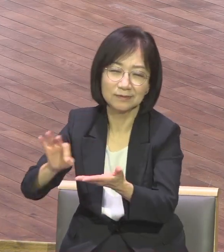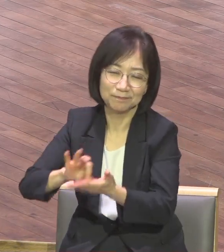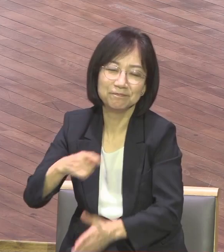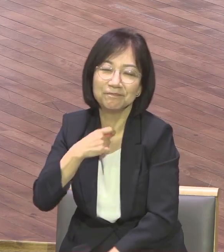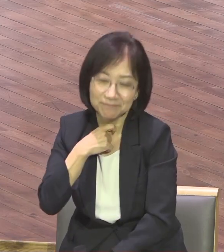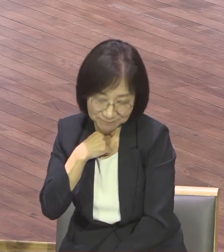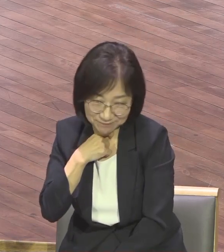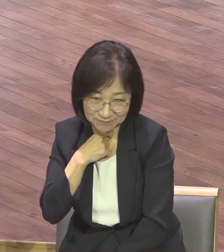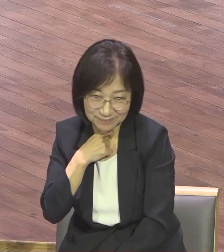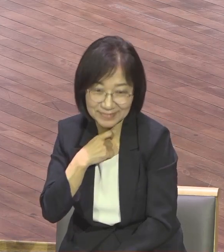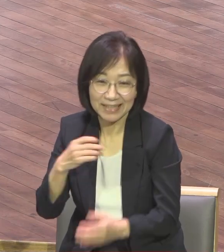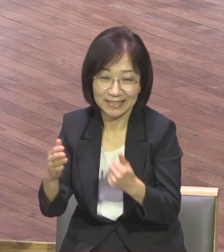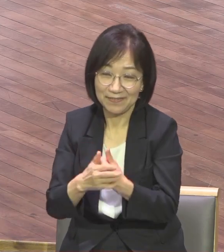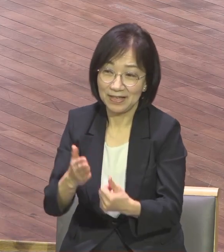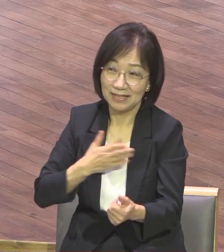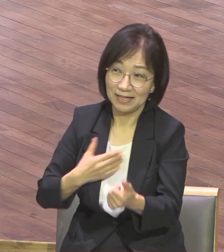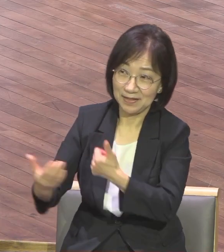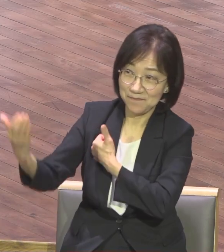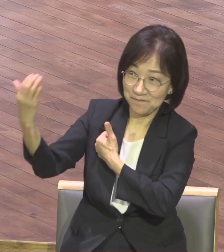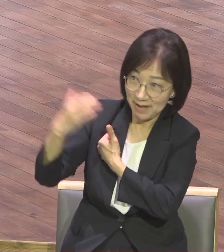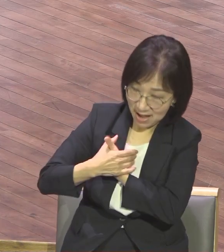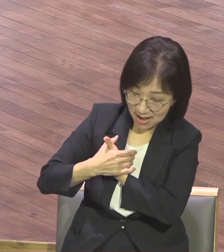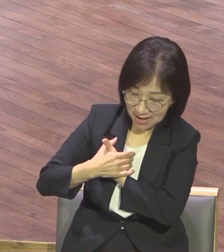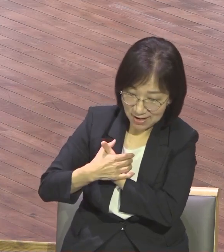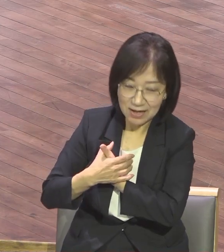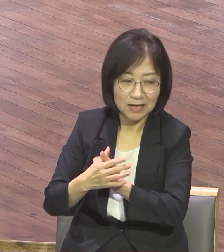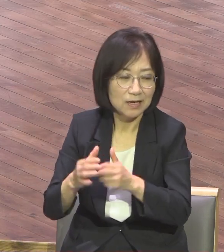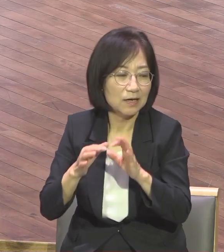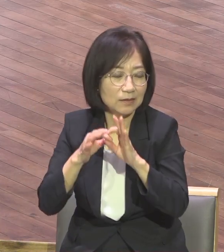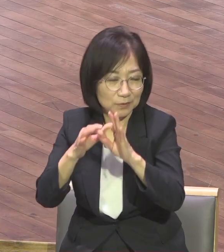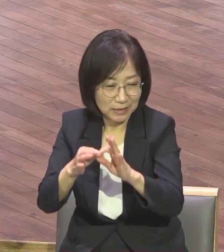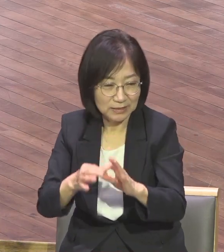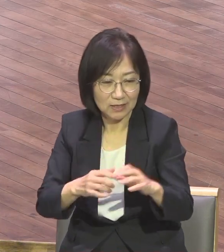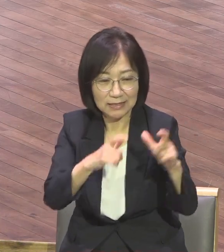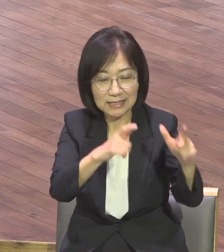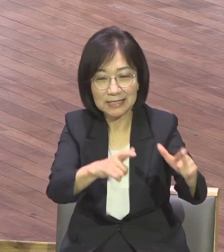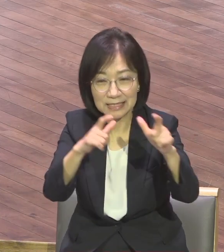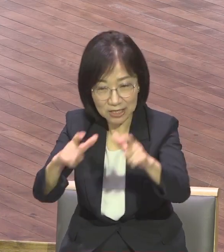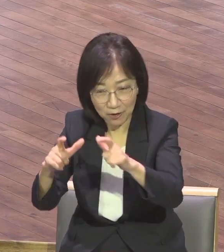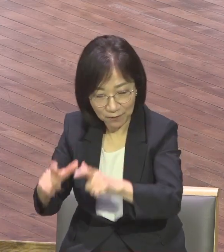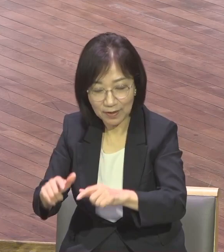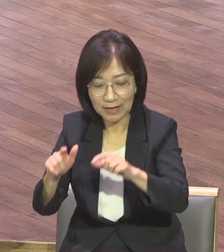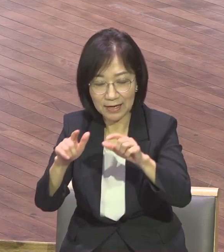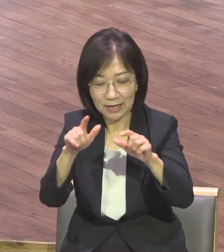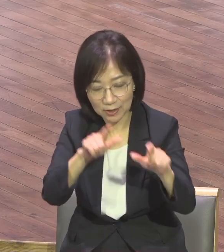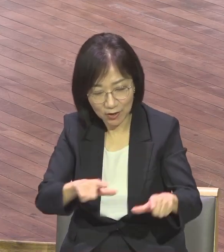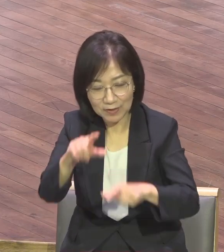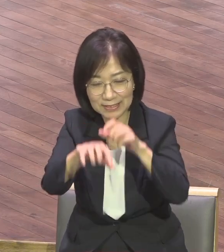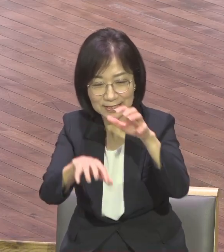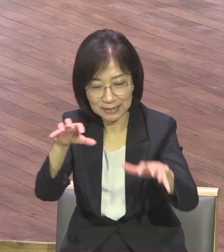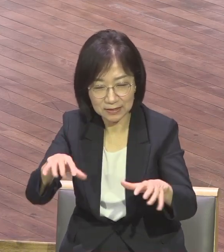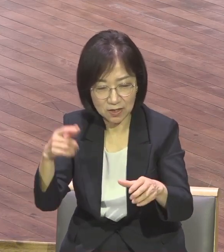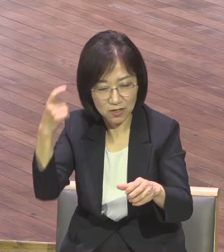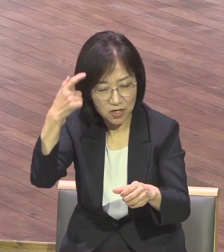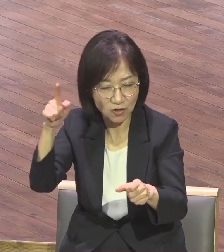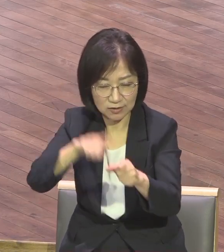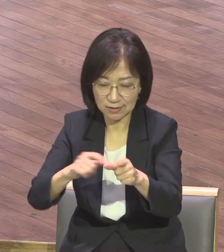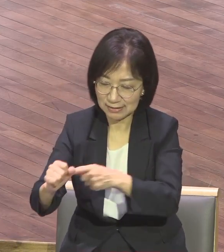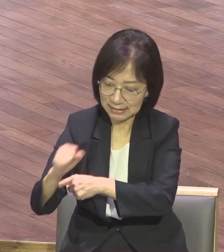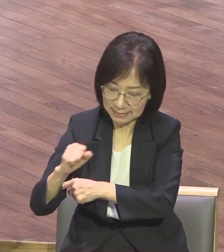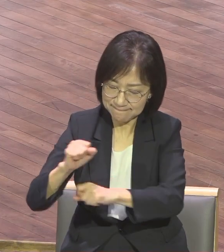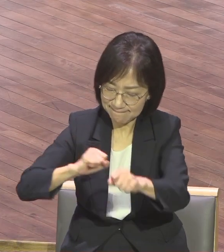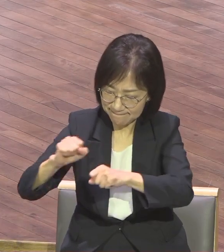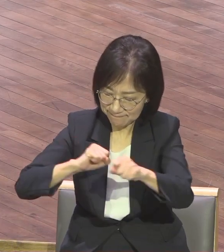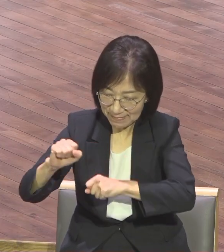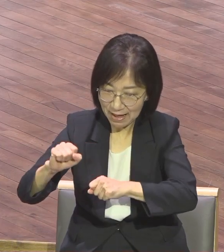맡은 직분을 통해서 각 기관 각 부서의 지역과 이 삶의 이 현장에서 영적 무브먼트 일으키는 그런 삶이